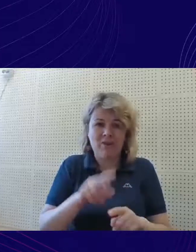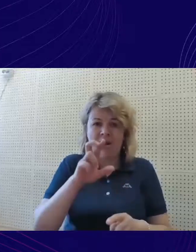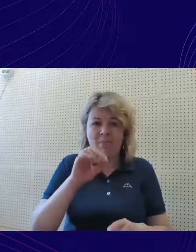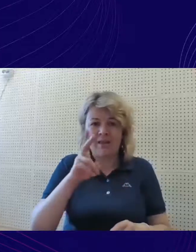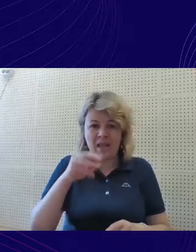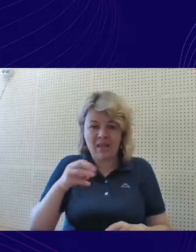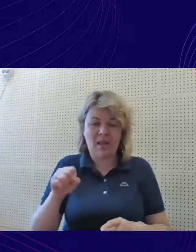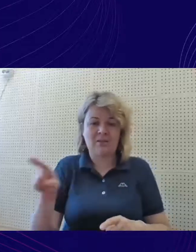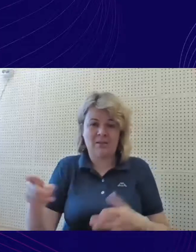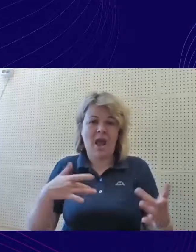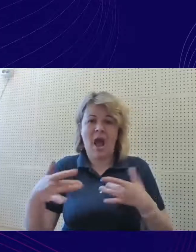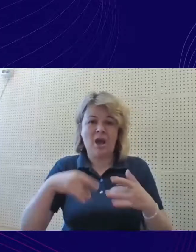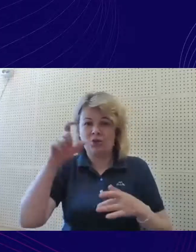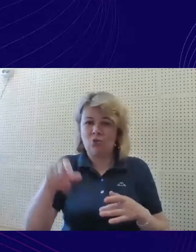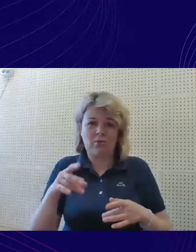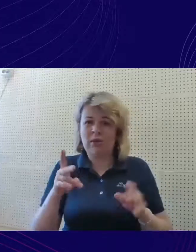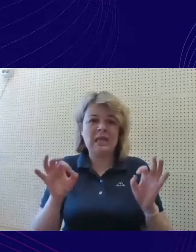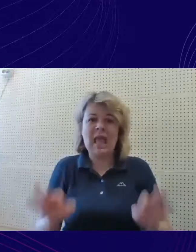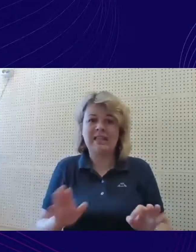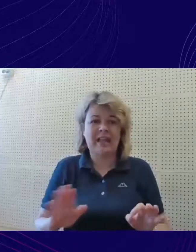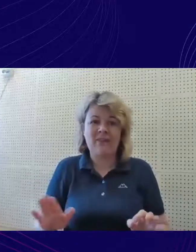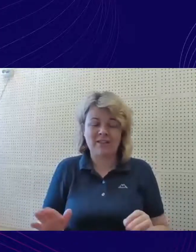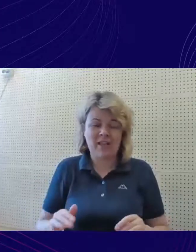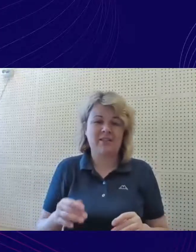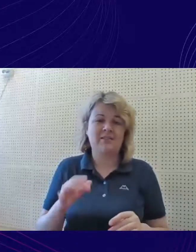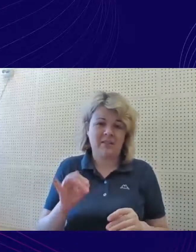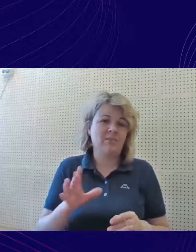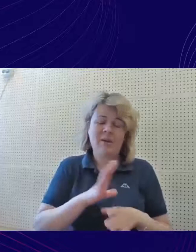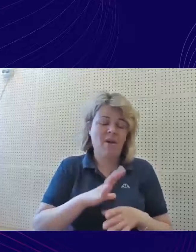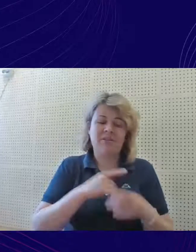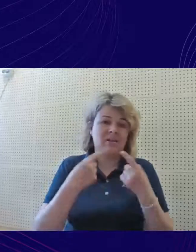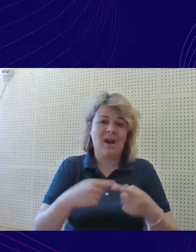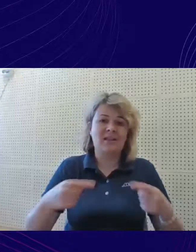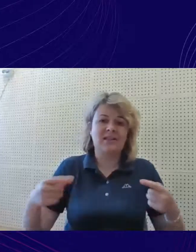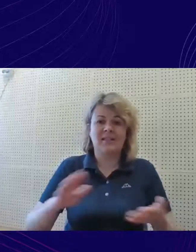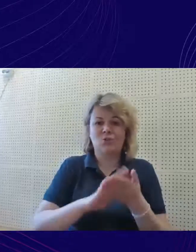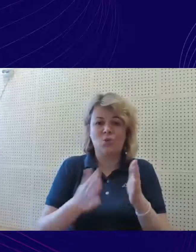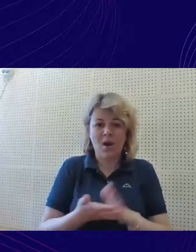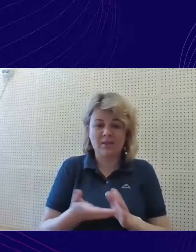неадекватен. Вот. И всякое вот такое бывает, да? Бывает, что актер